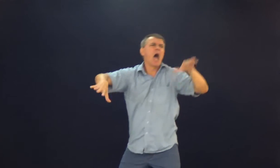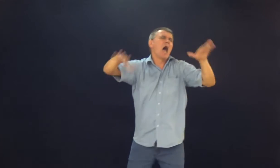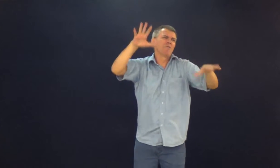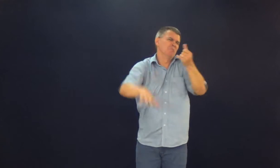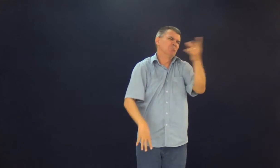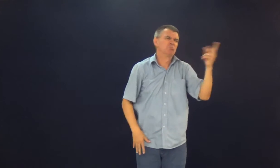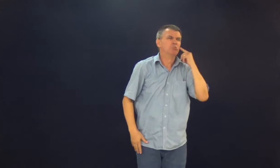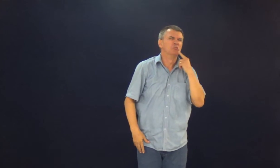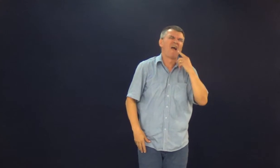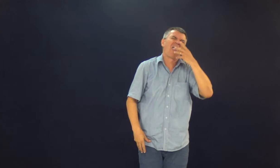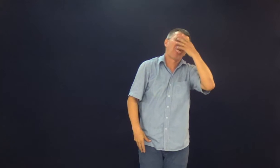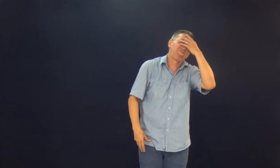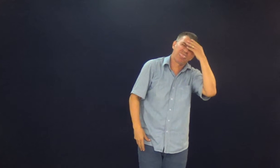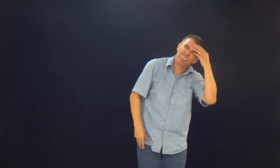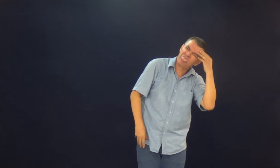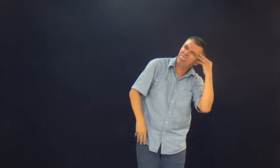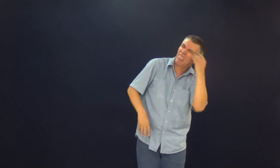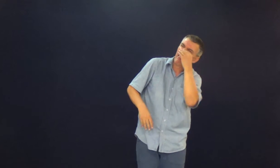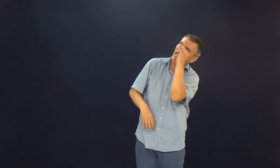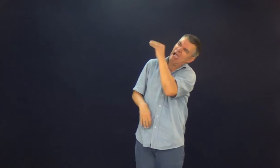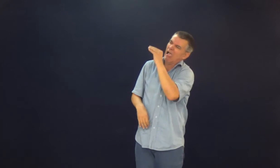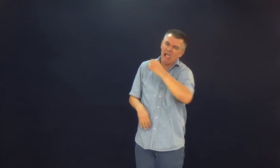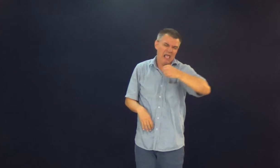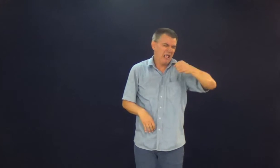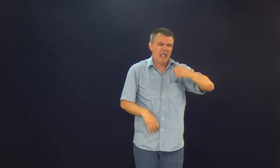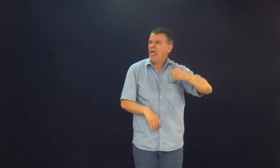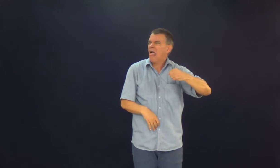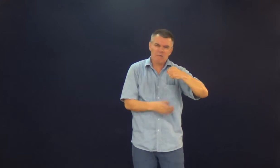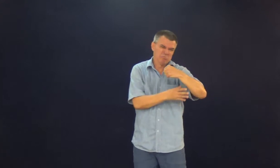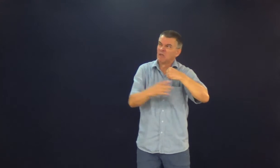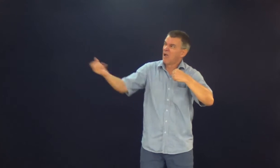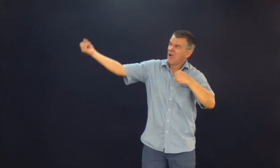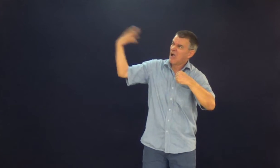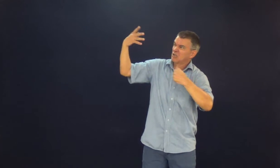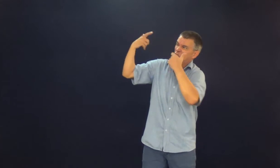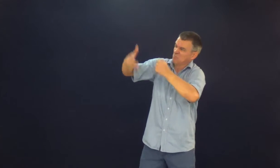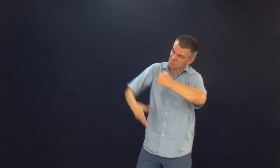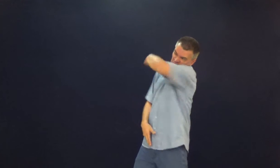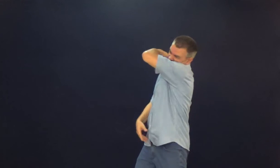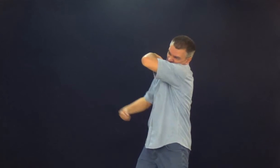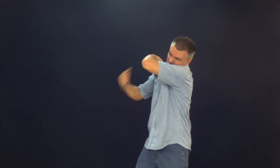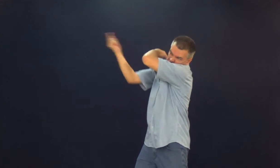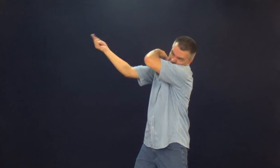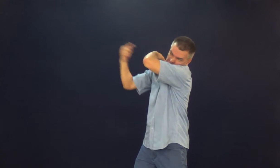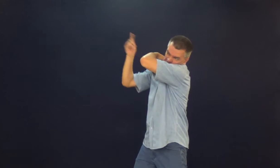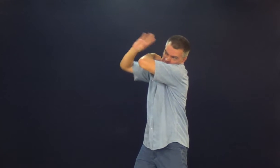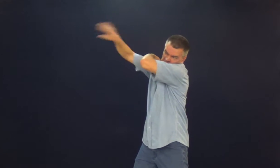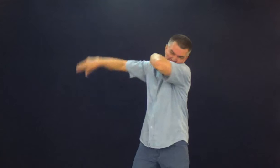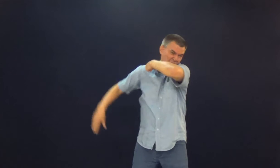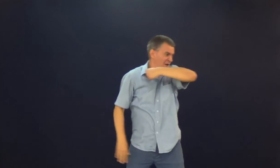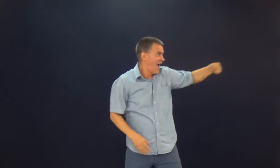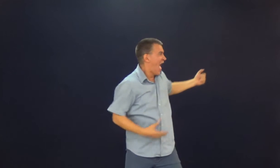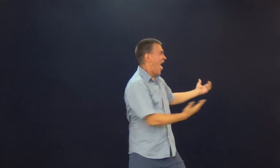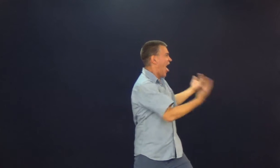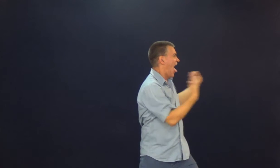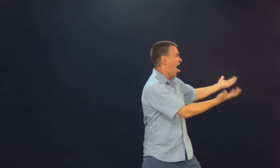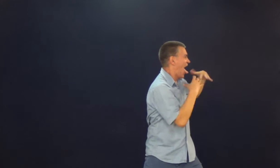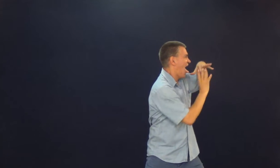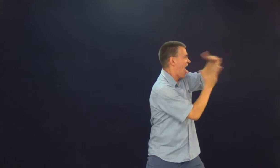chegaram até você alguns surdos esquecem a verdade a que chato deus fomos fazer isso é que não posso fazer